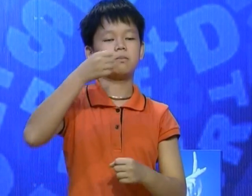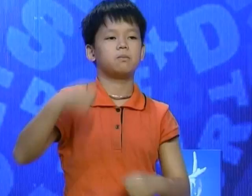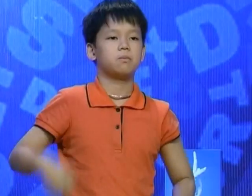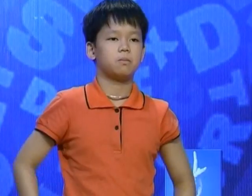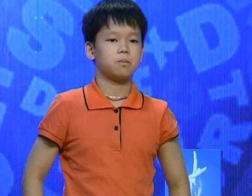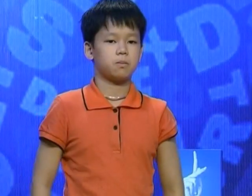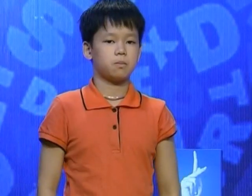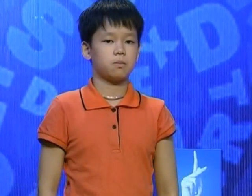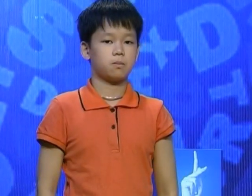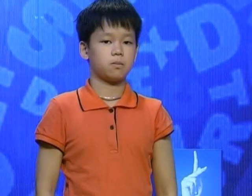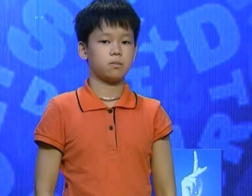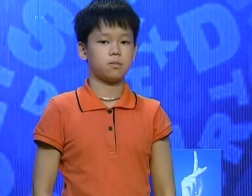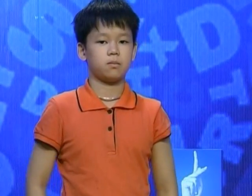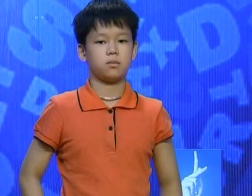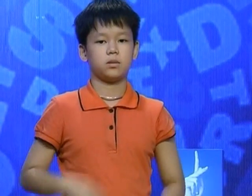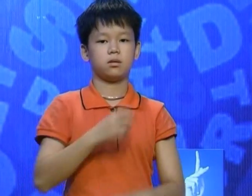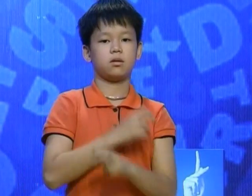Bạn nhớ được ký hiệu xương sống đấy.